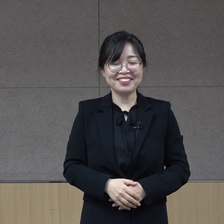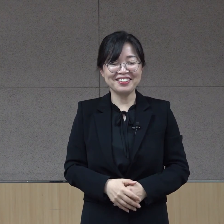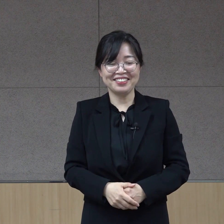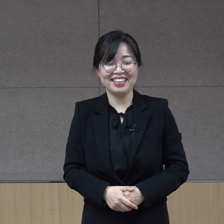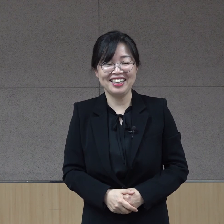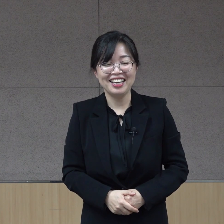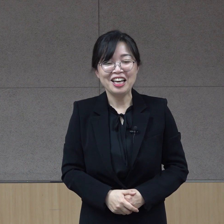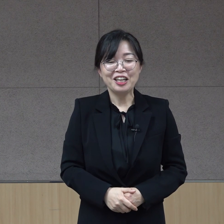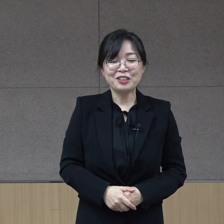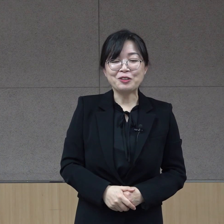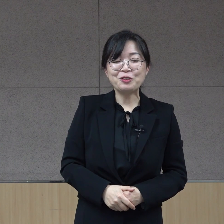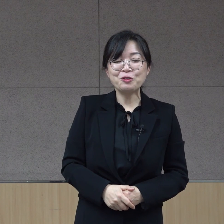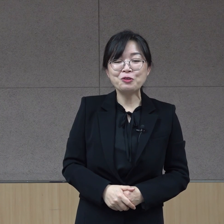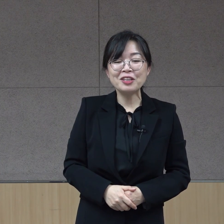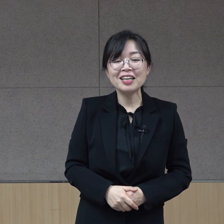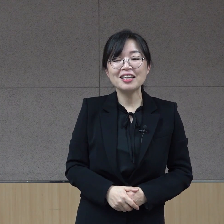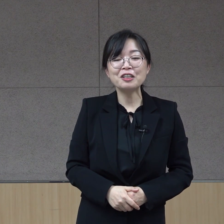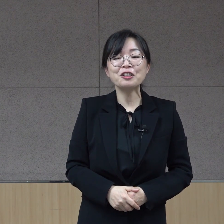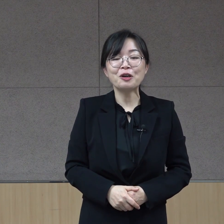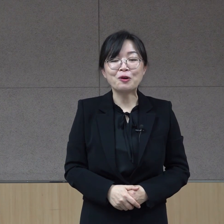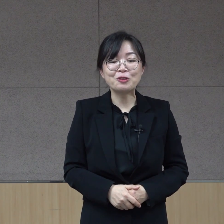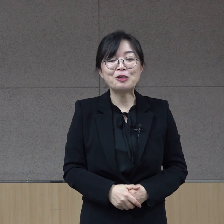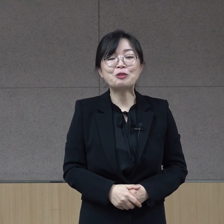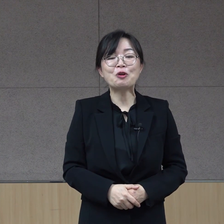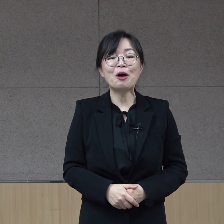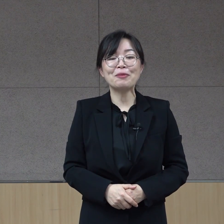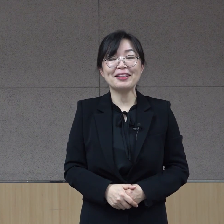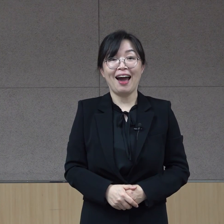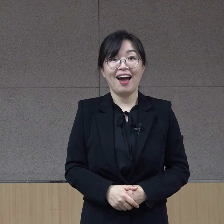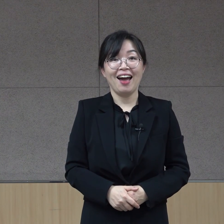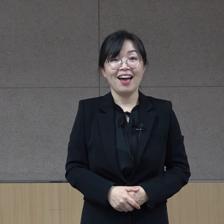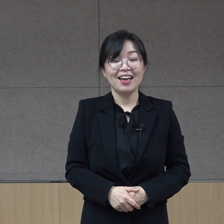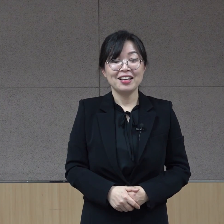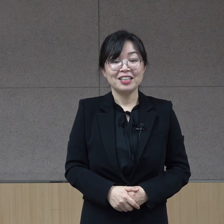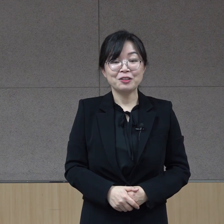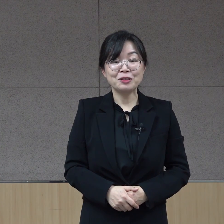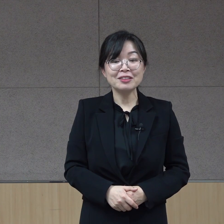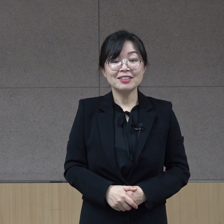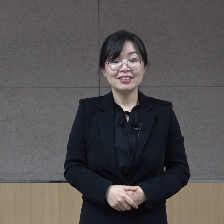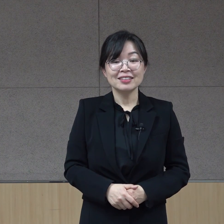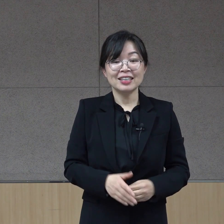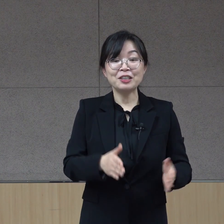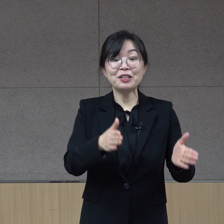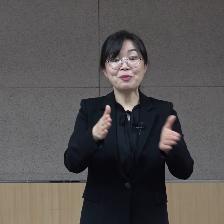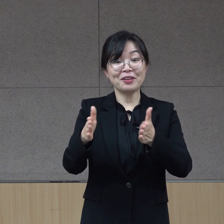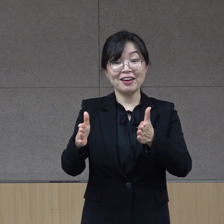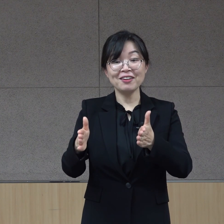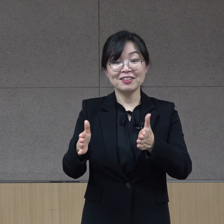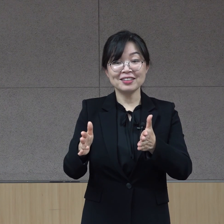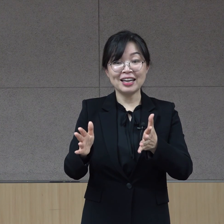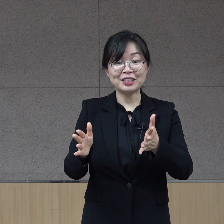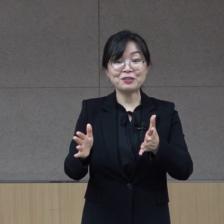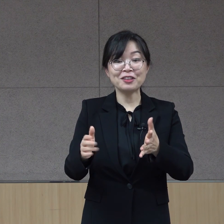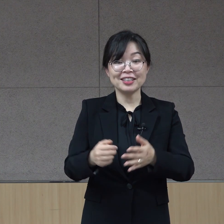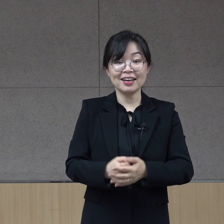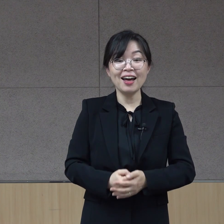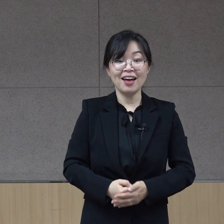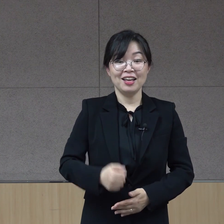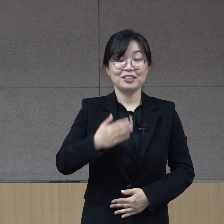그렇군요. 네. 저는 눈 내리는 겨울을 좋아합니다. 이거는 그냥 이어서 해볼게요. 다 쉬운 거니까.